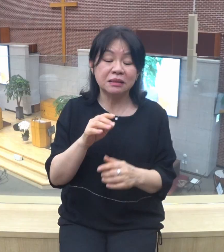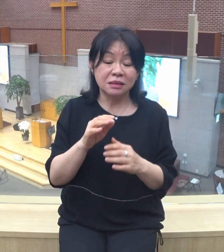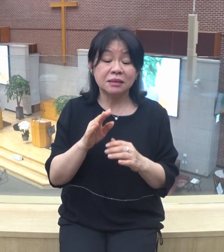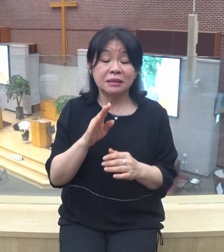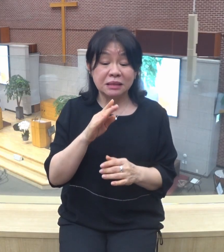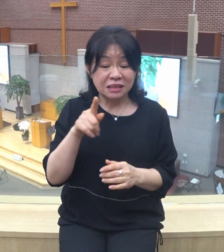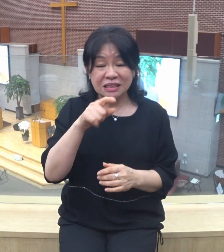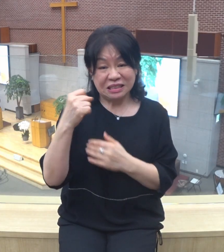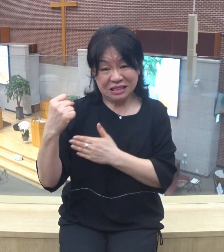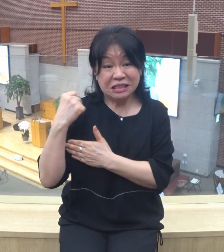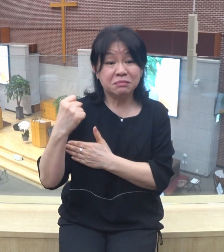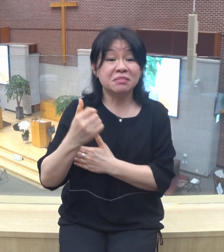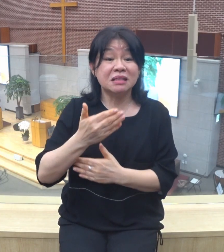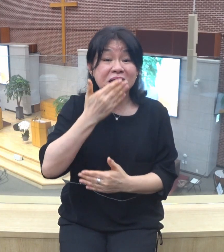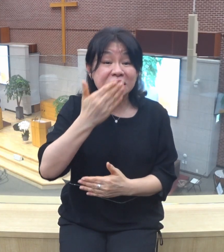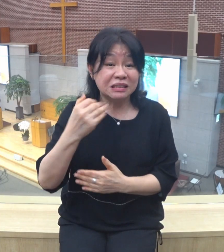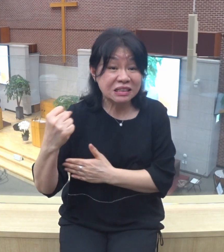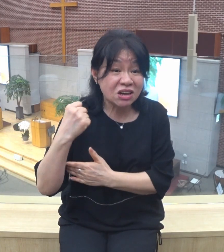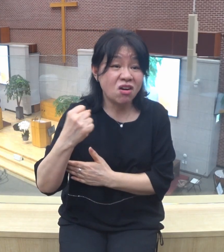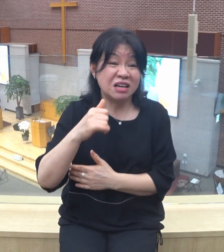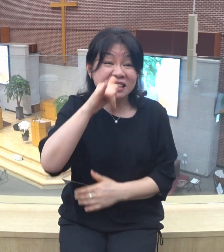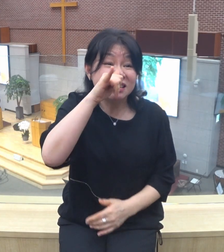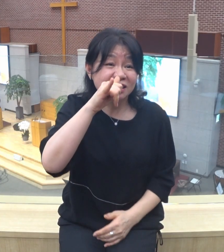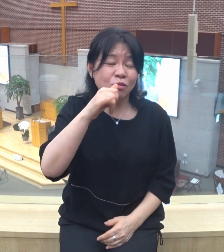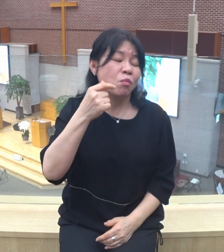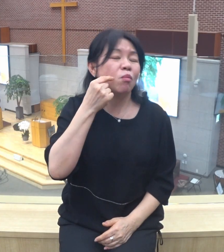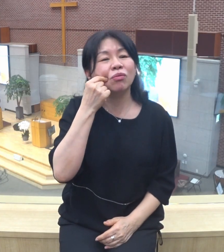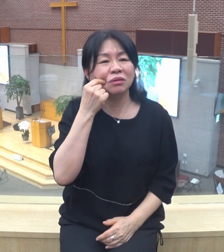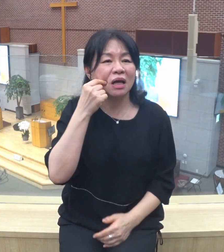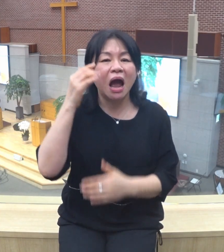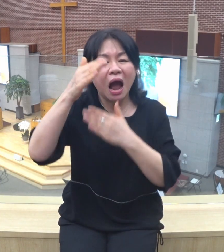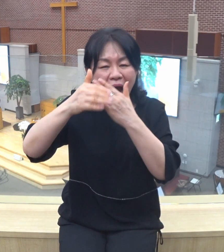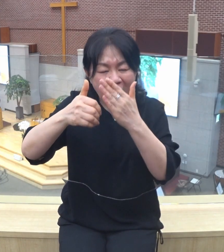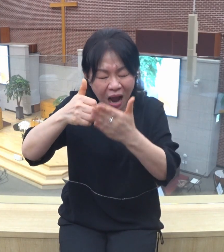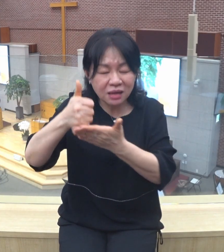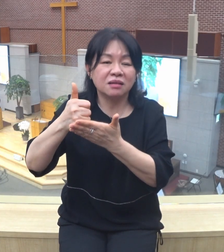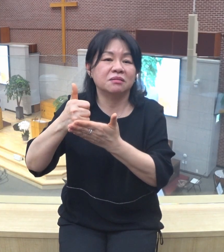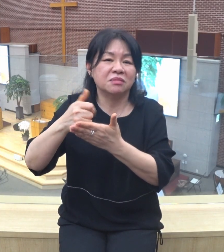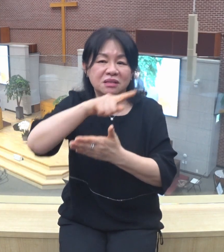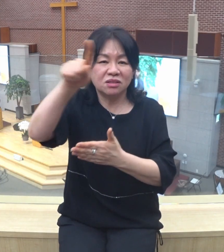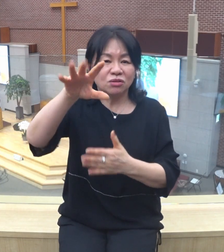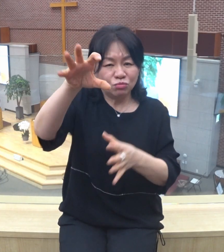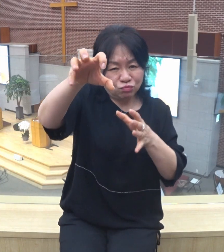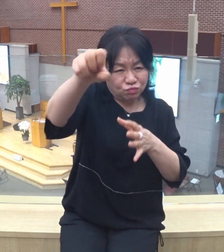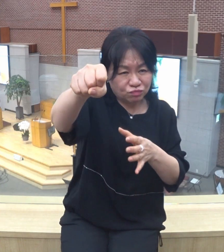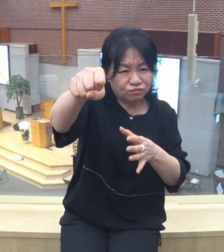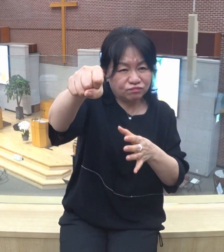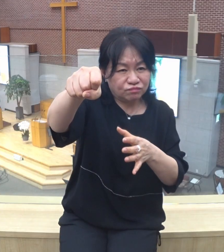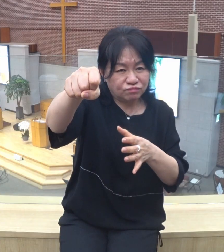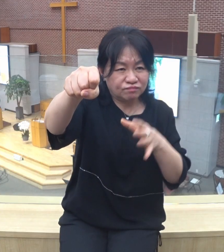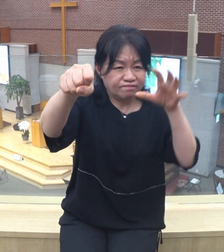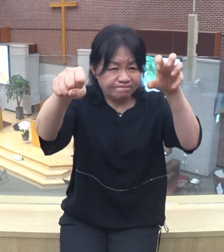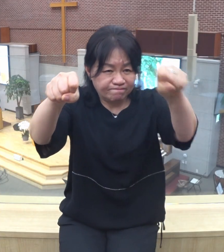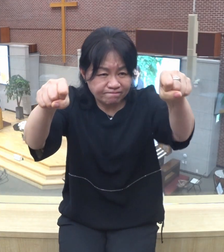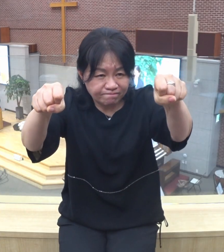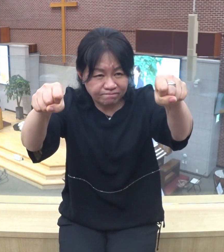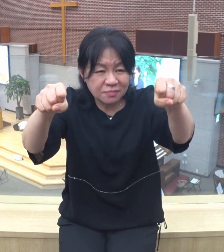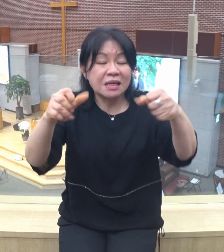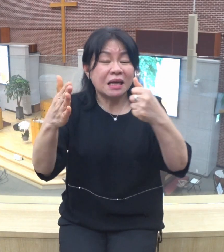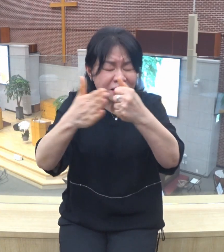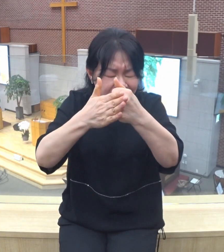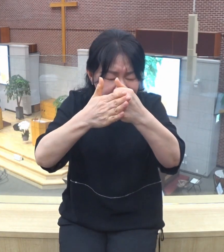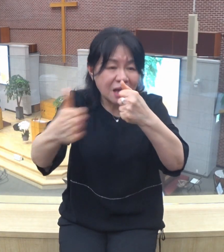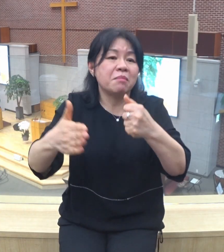그럴 능력도 그럴 필요도 없습니다. 우리를 지으신 하나님께서는 우리를 그냥 사랑하셨기 때문에